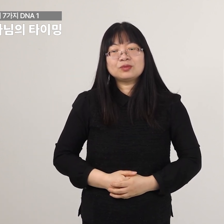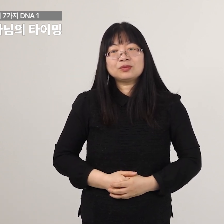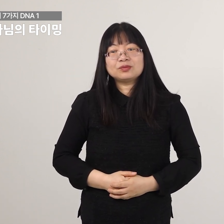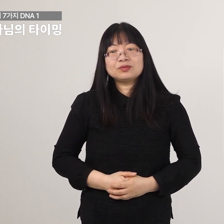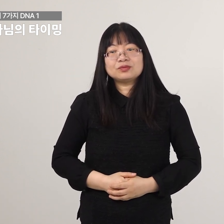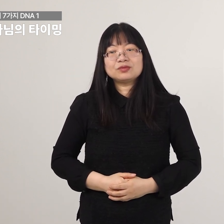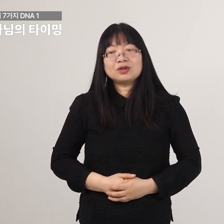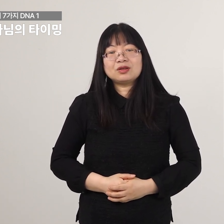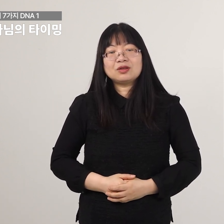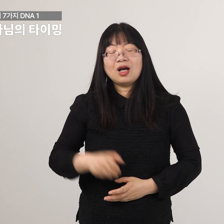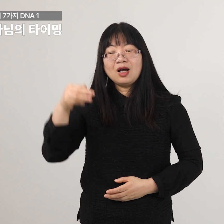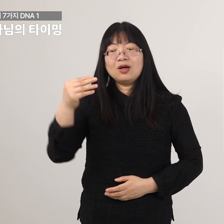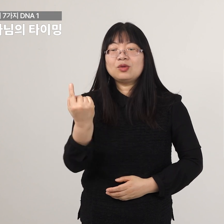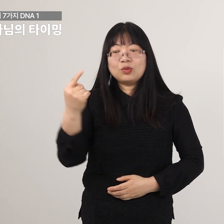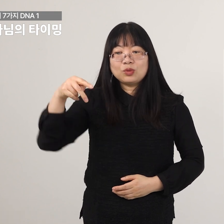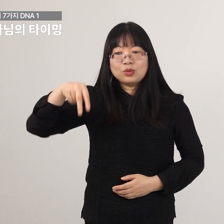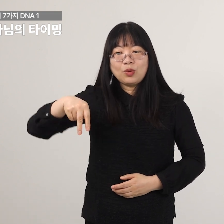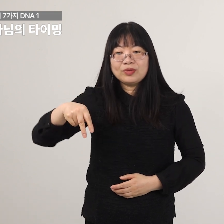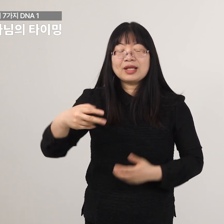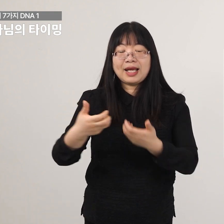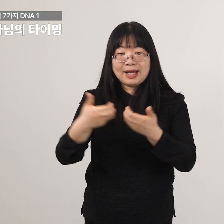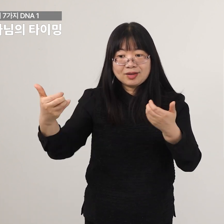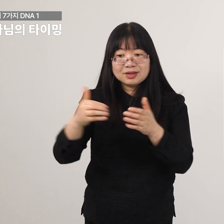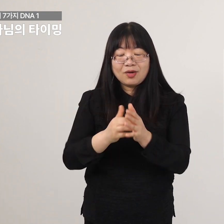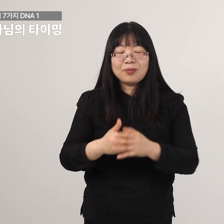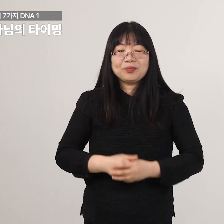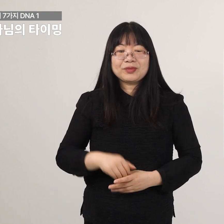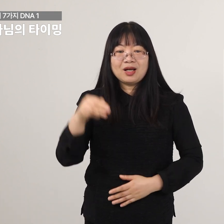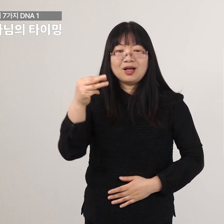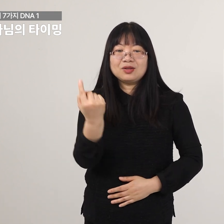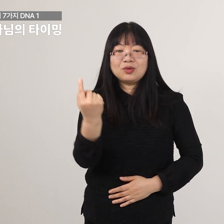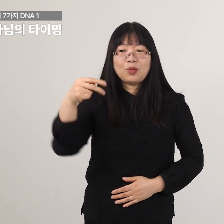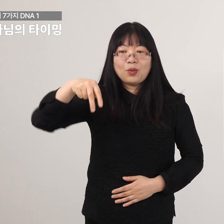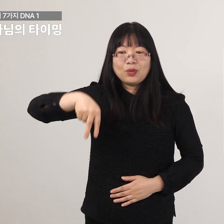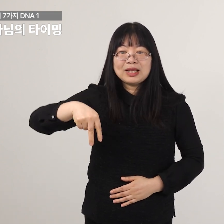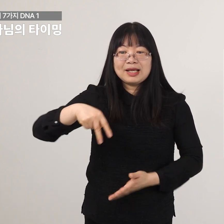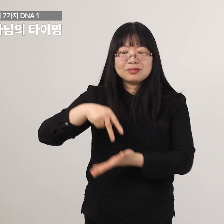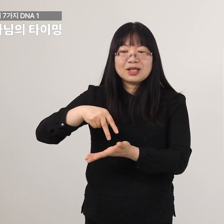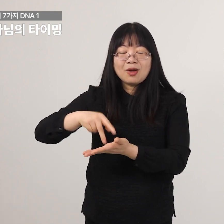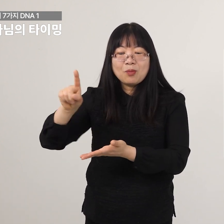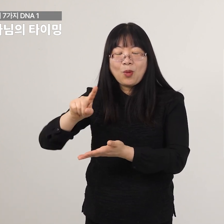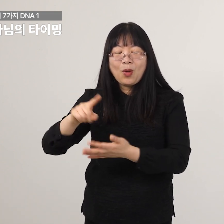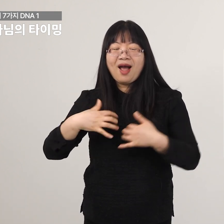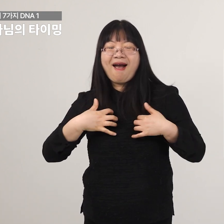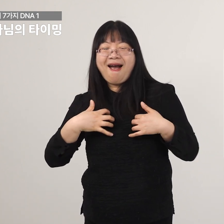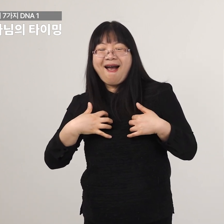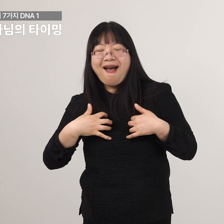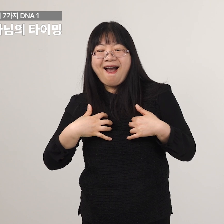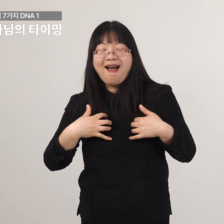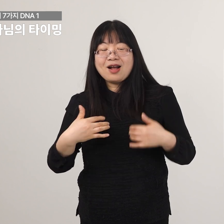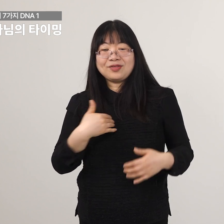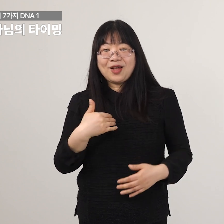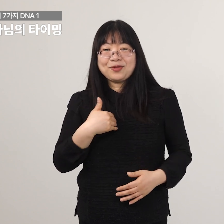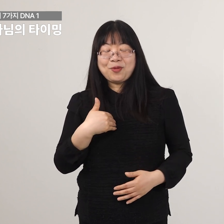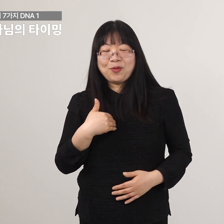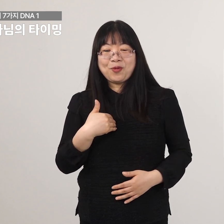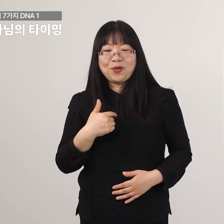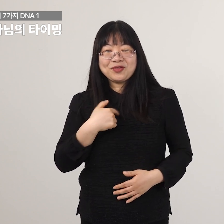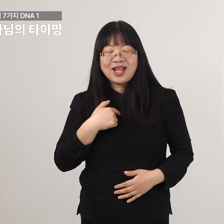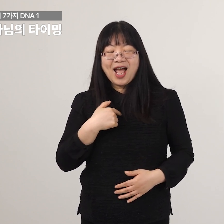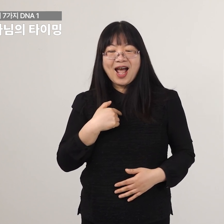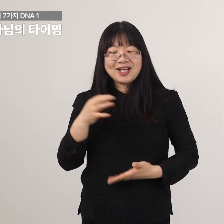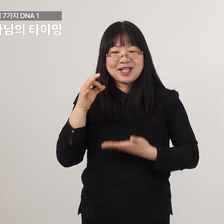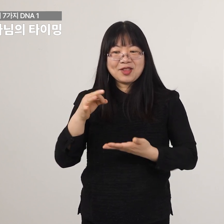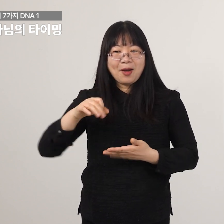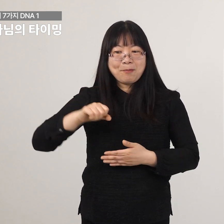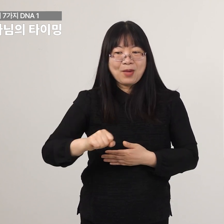드디어 롯의 입장에서는 쾌재를 부른 거죠. 야, 이제 나도 이제 내 몫을 챙겨서